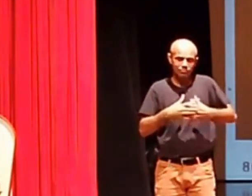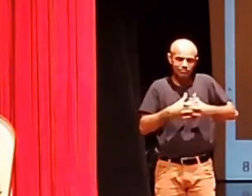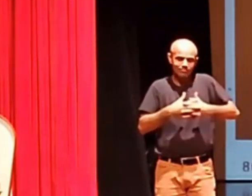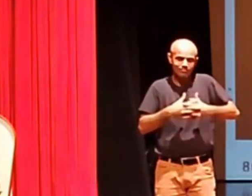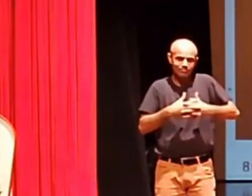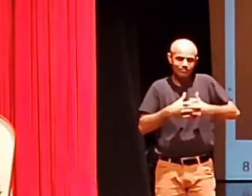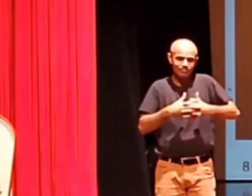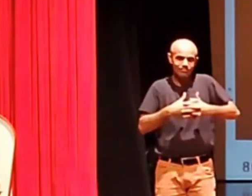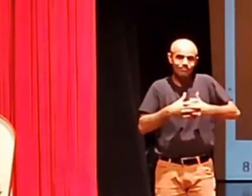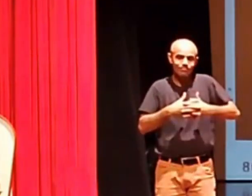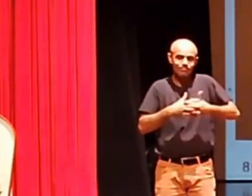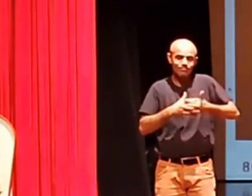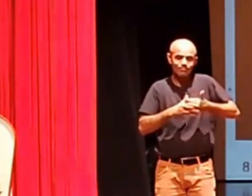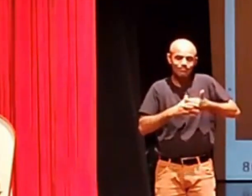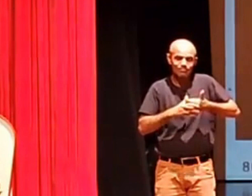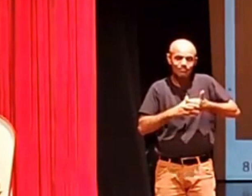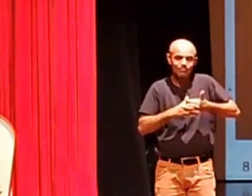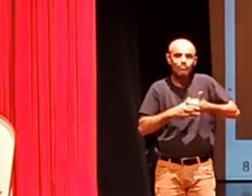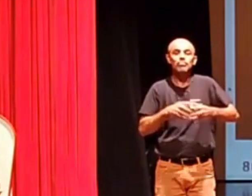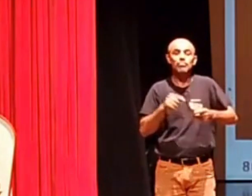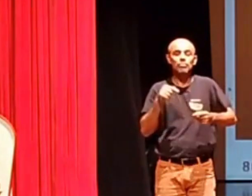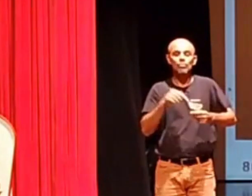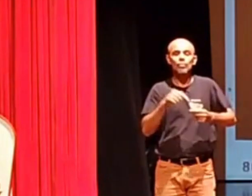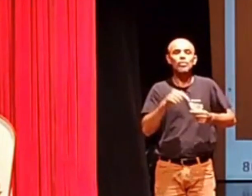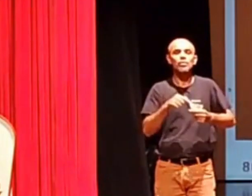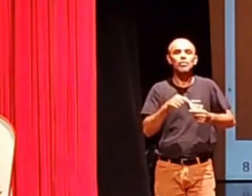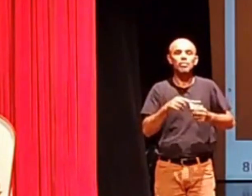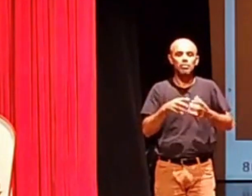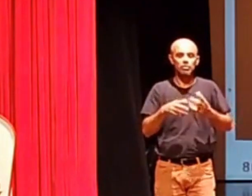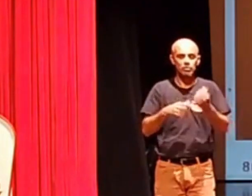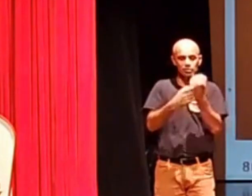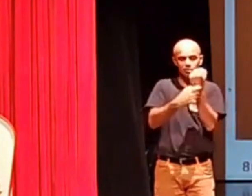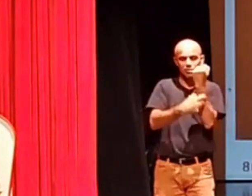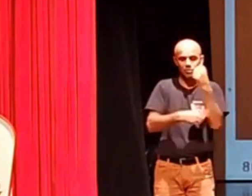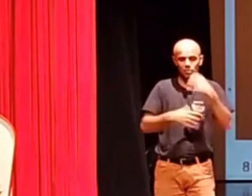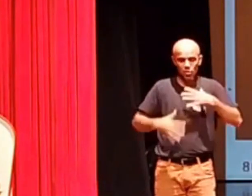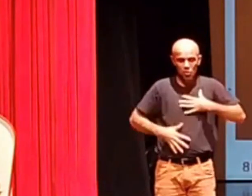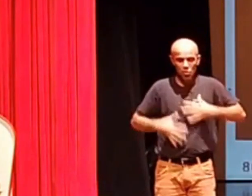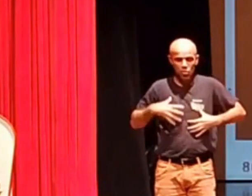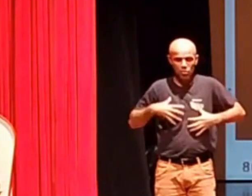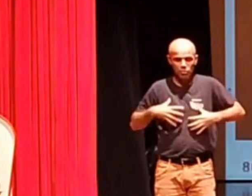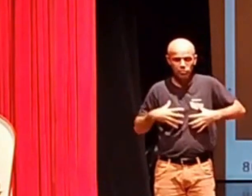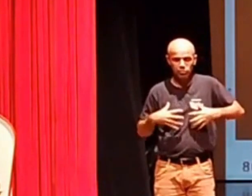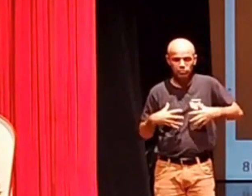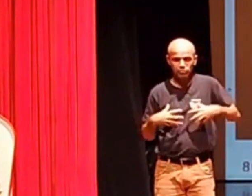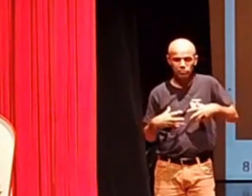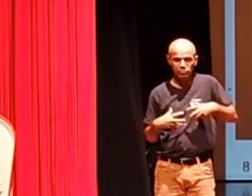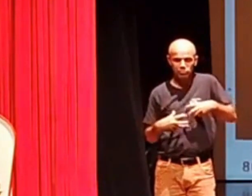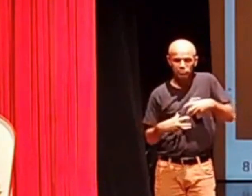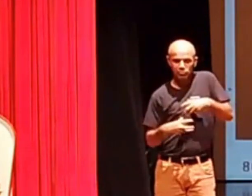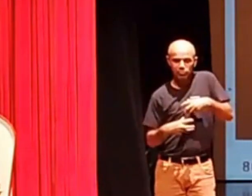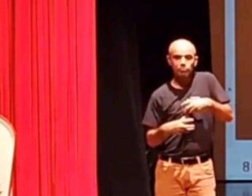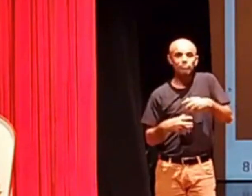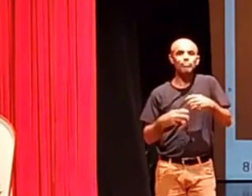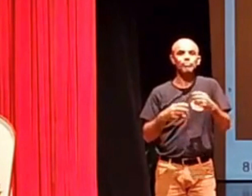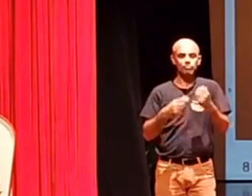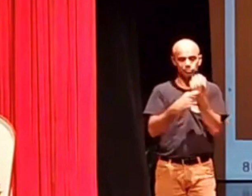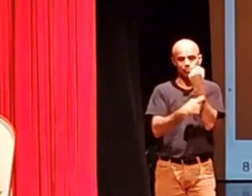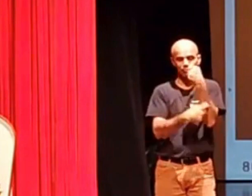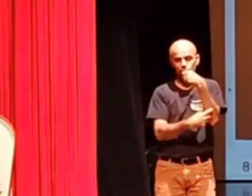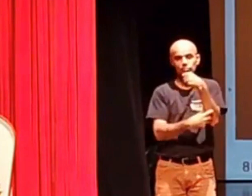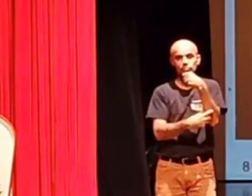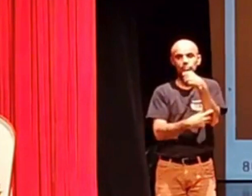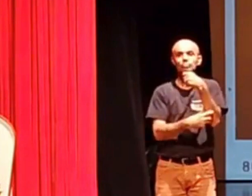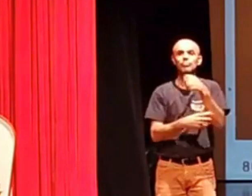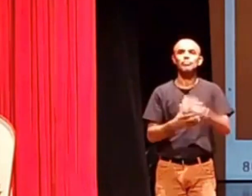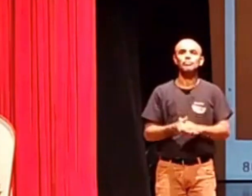atrofiar e, em função disso, vai ali deformando aquele corpinho com o decorrer do tempo.